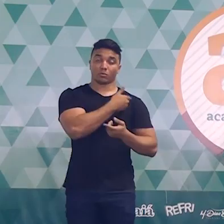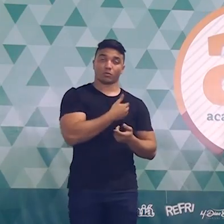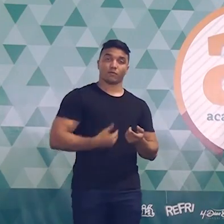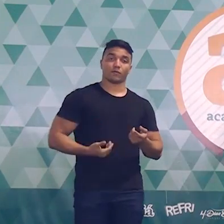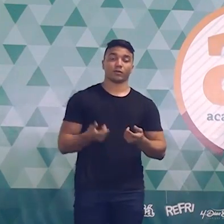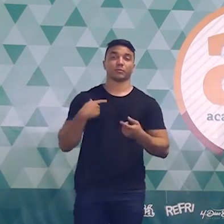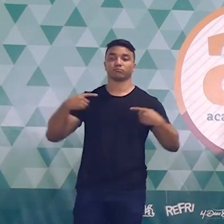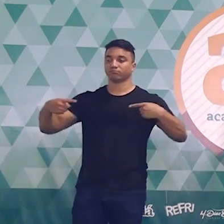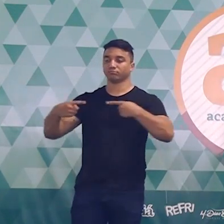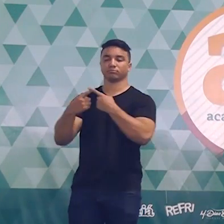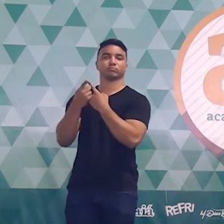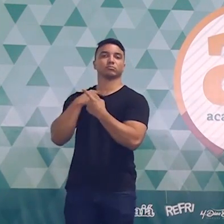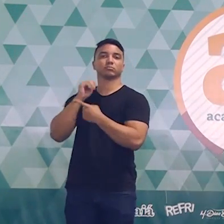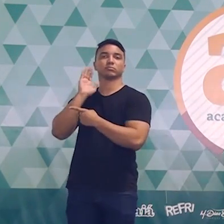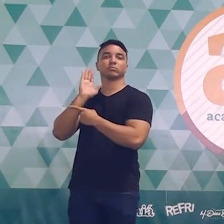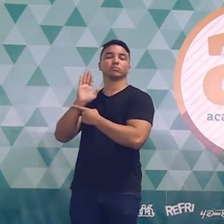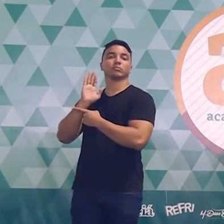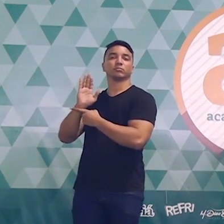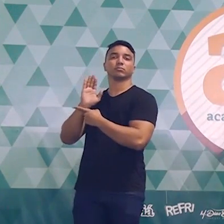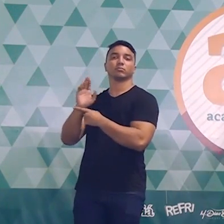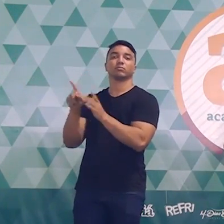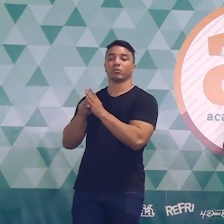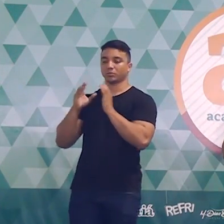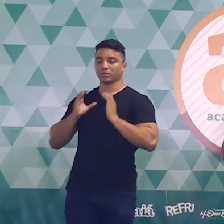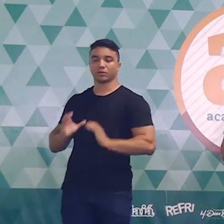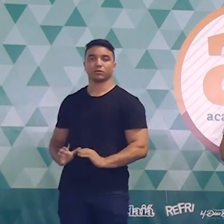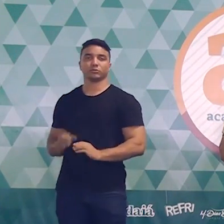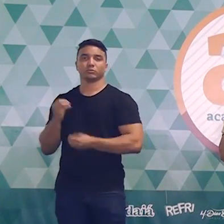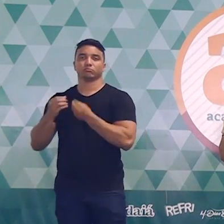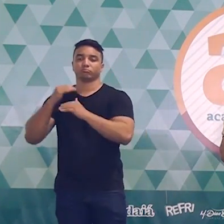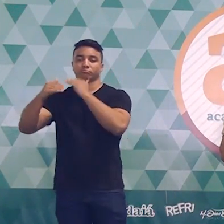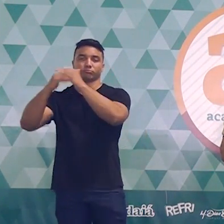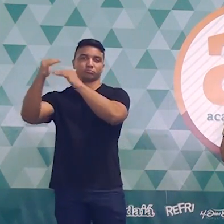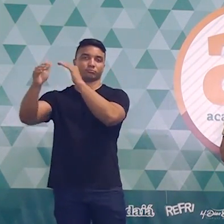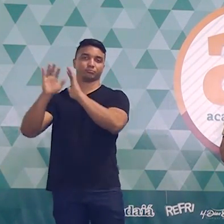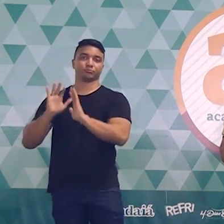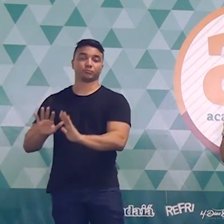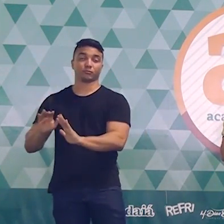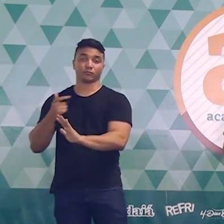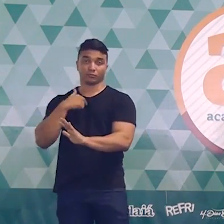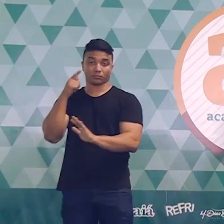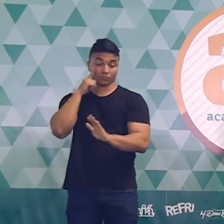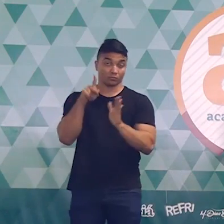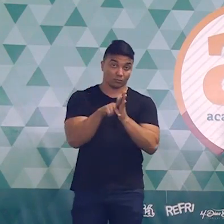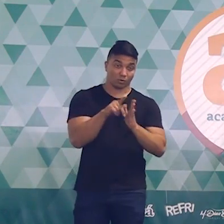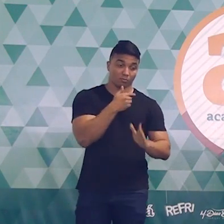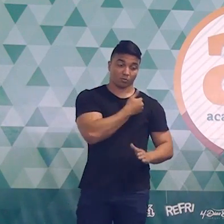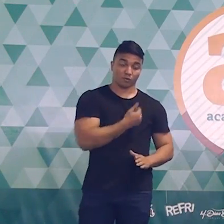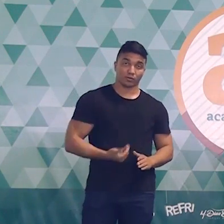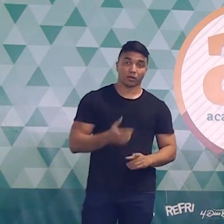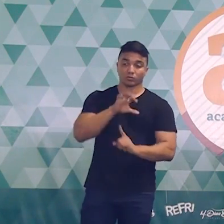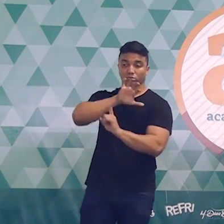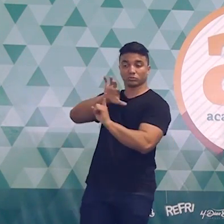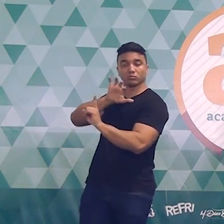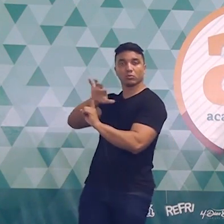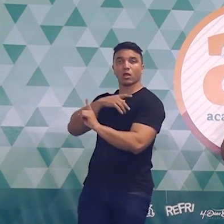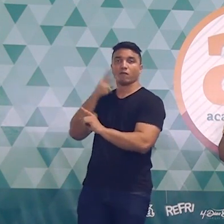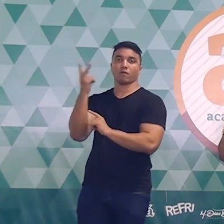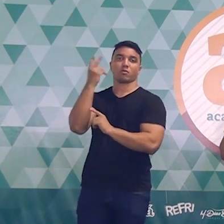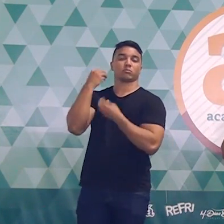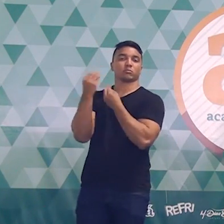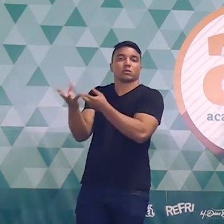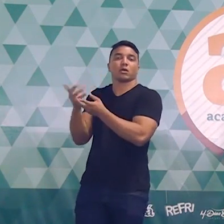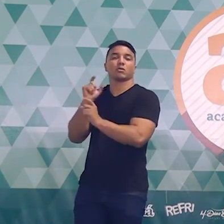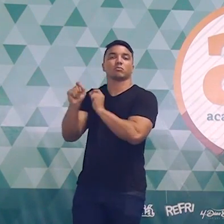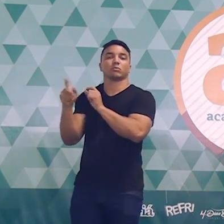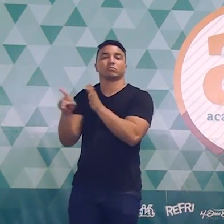a favor desse desempenho de cidadania, certo? Então a parte governamental é estimular, é valorizar,